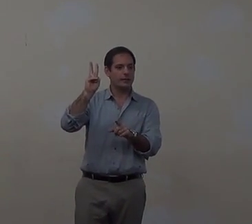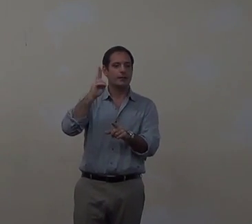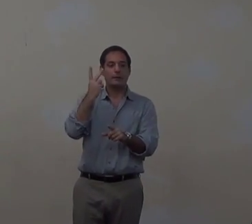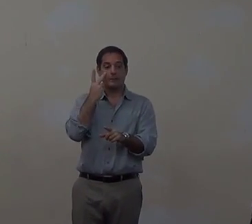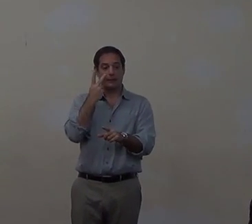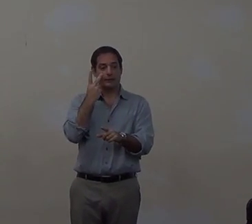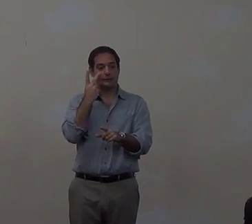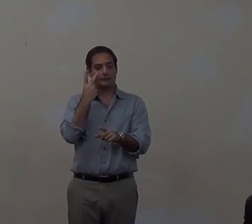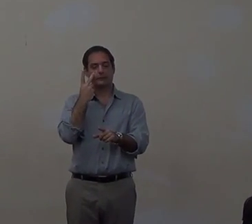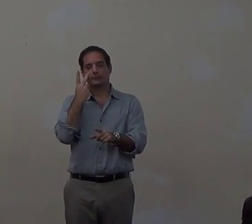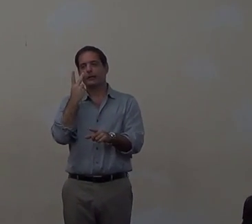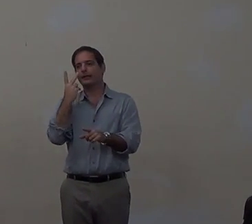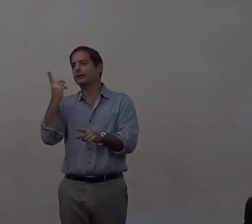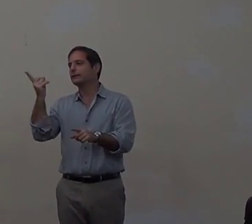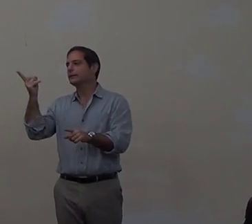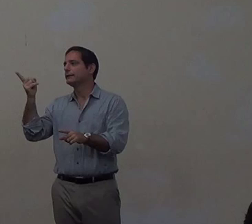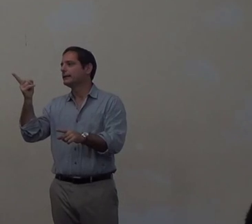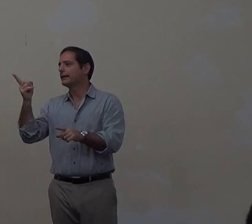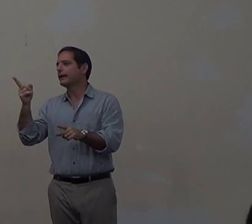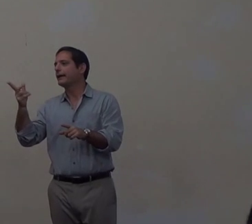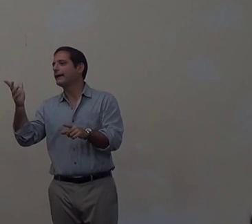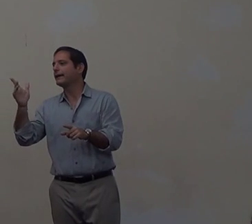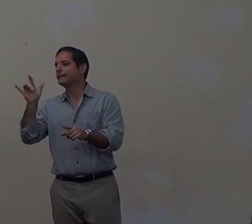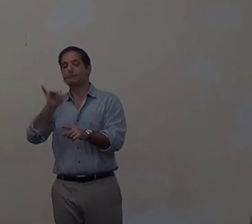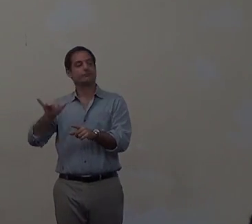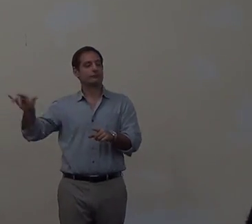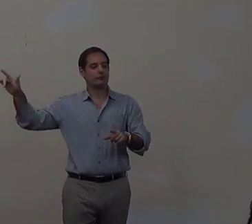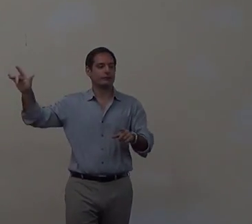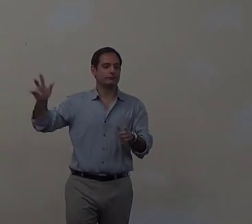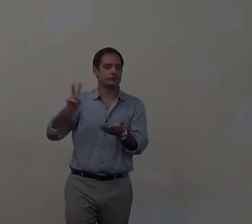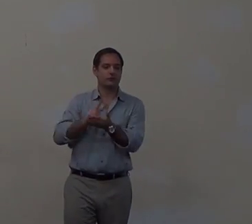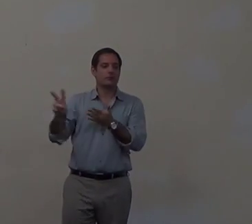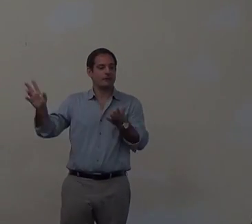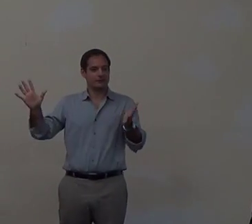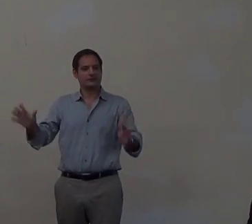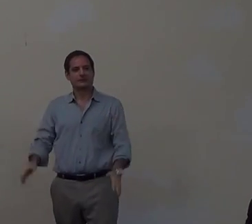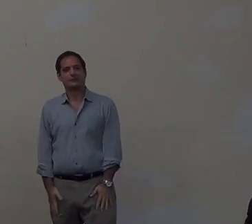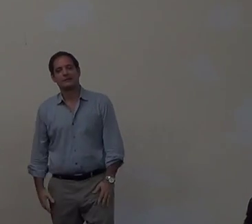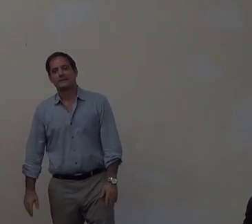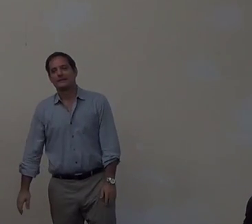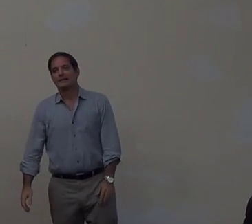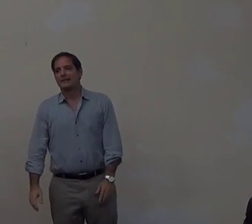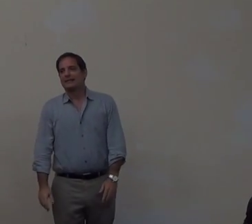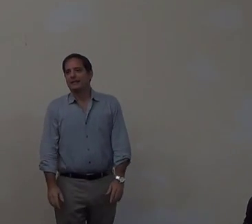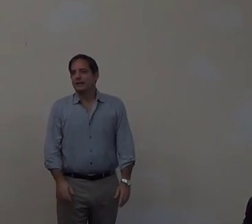¿Ok? Valeria. Que bueno.